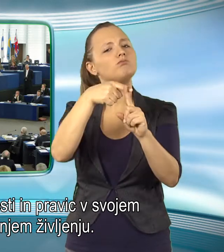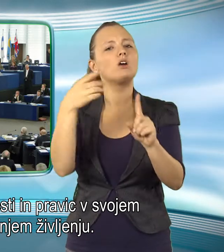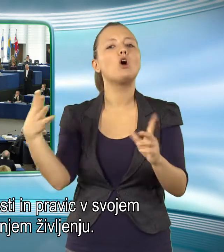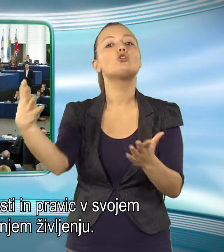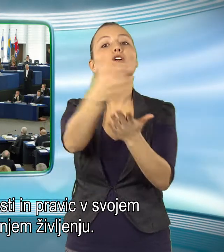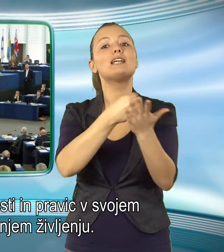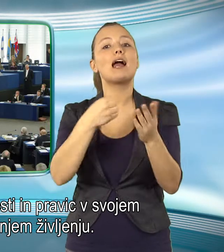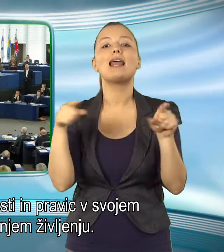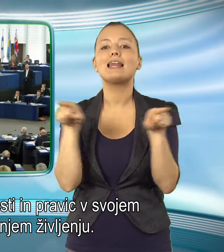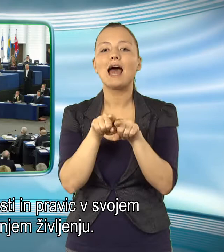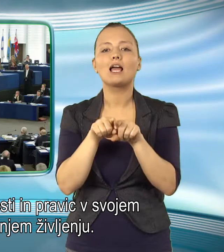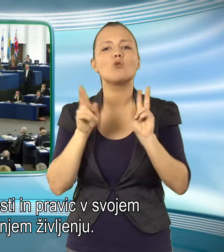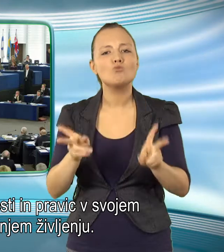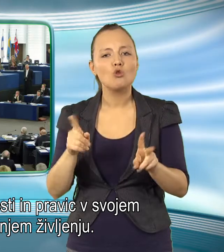svojem vsakdanjem življenju.